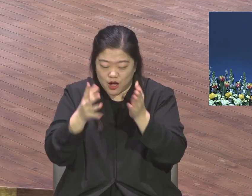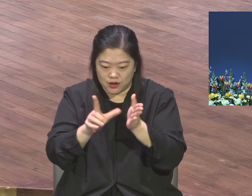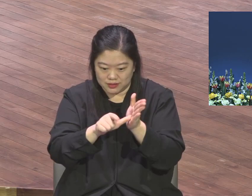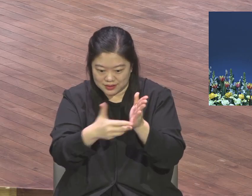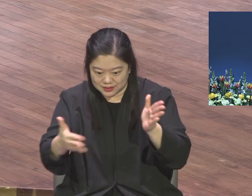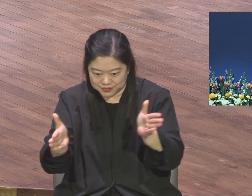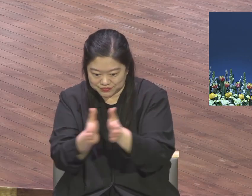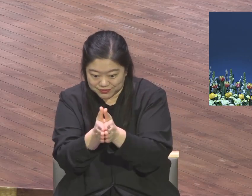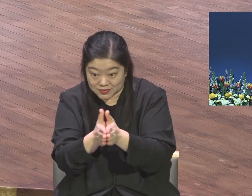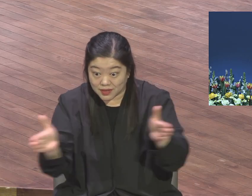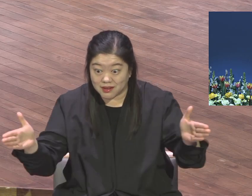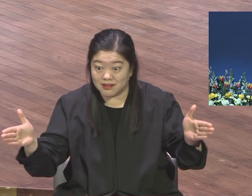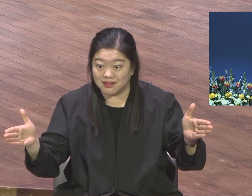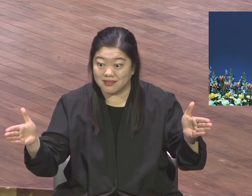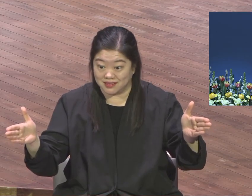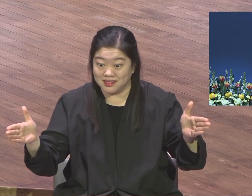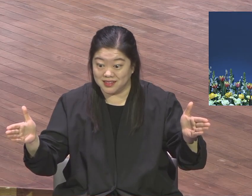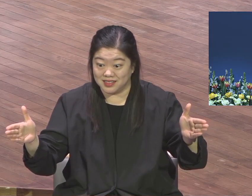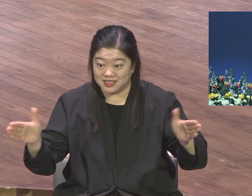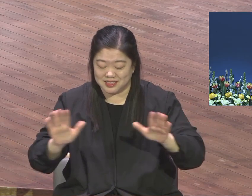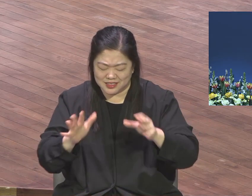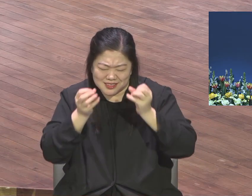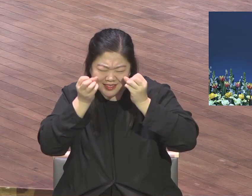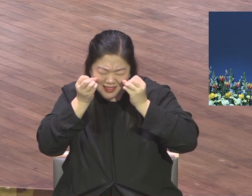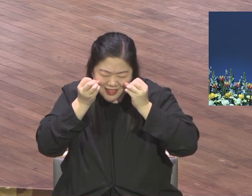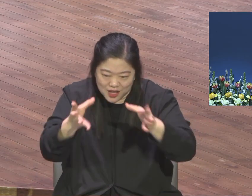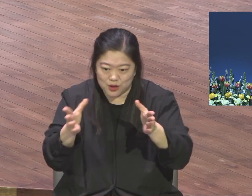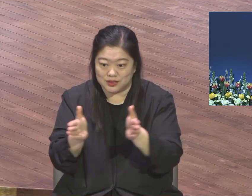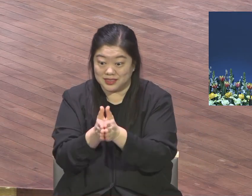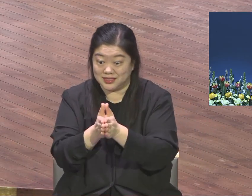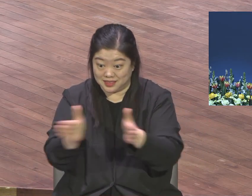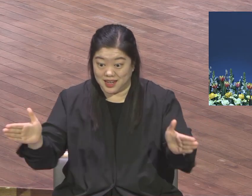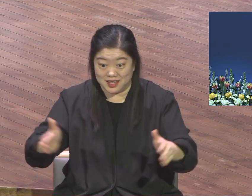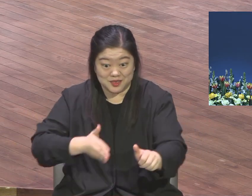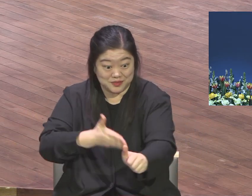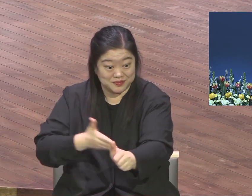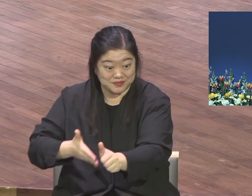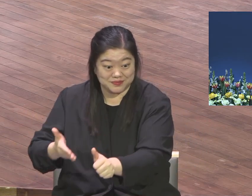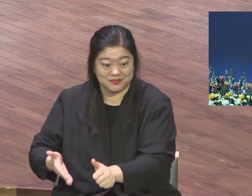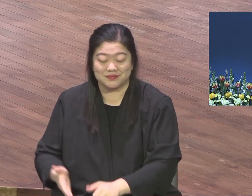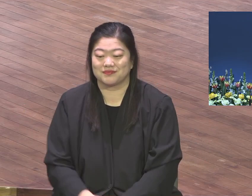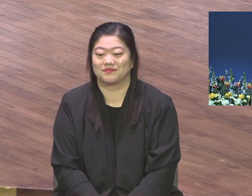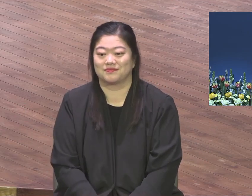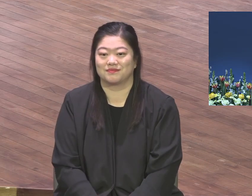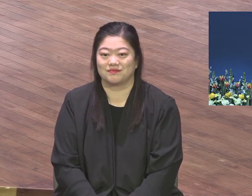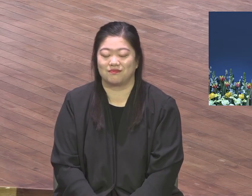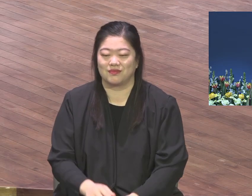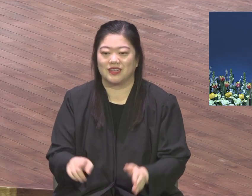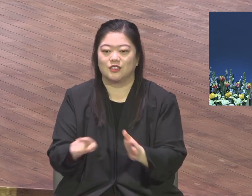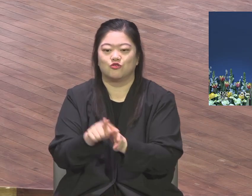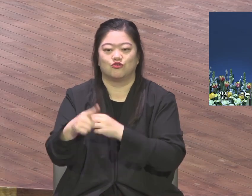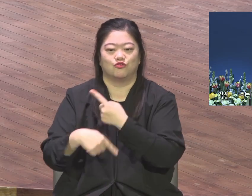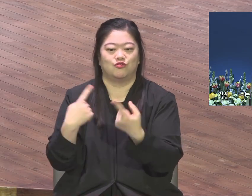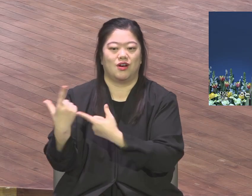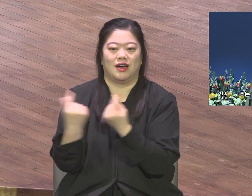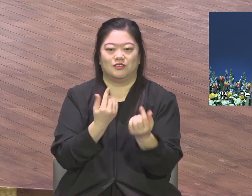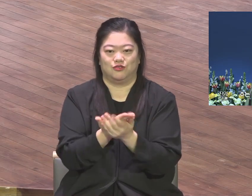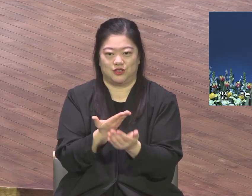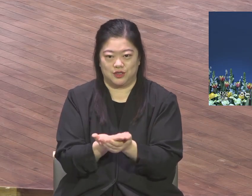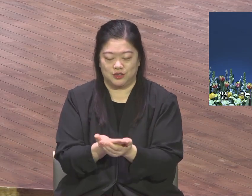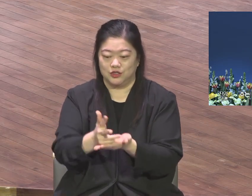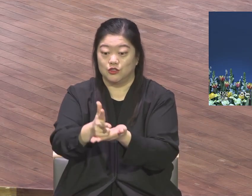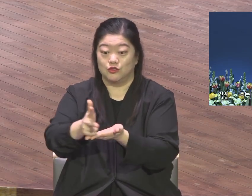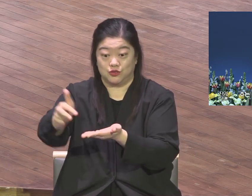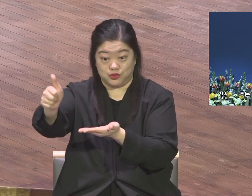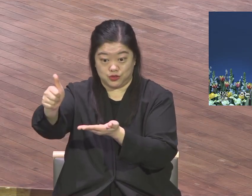시작되었다. 새로운 마음으로 새로 시작하는 새해가 되기를 바랍니다. 신앙 고백합니다.